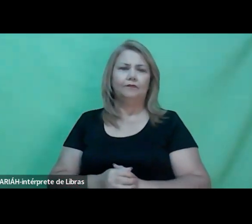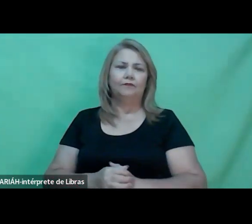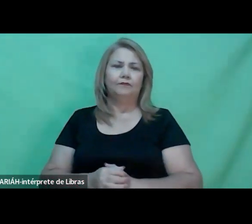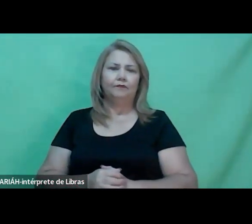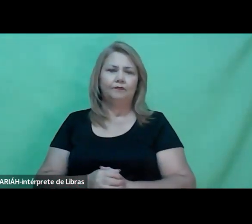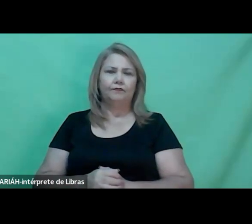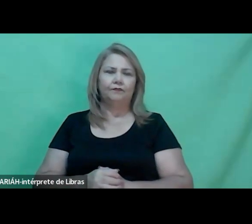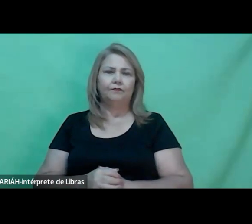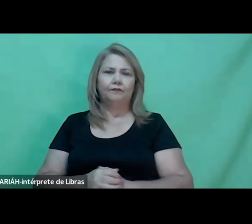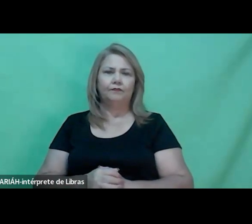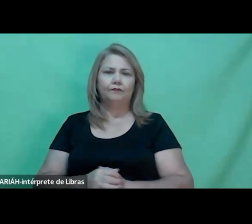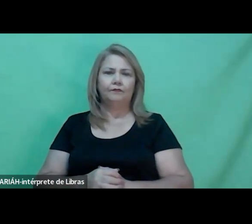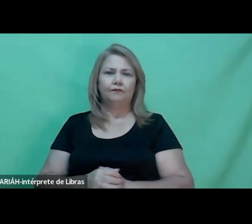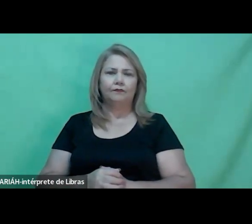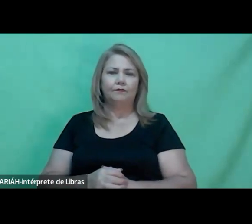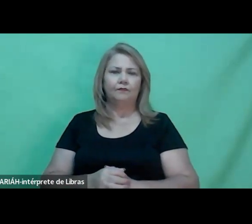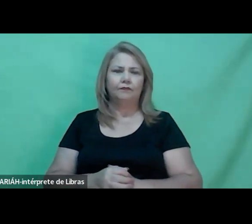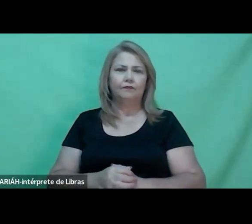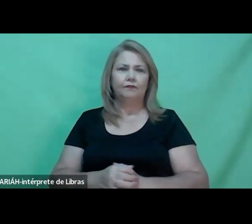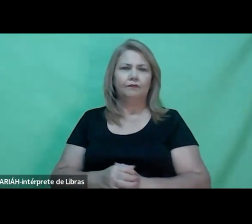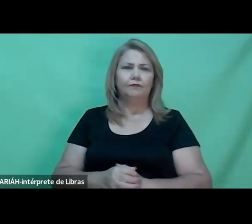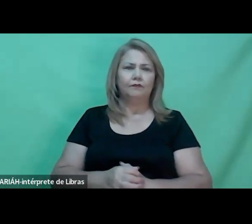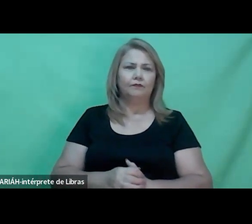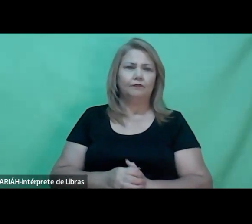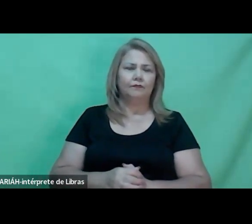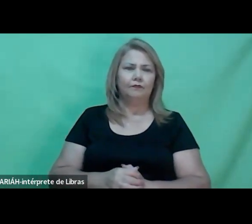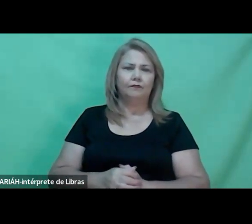Laura vuelva a tener conexión